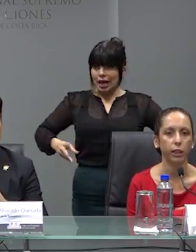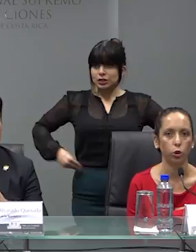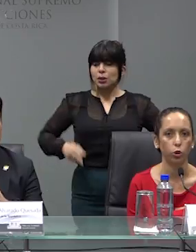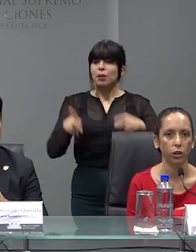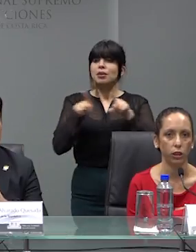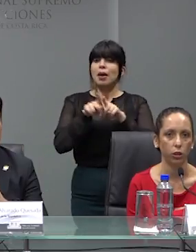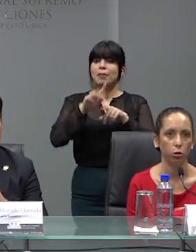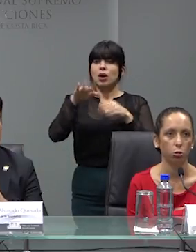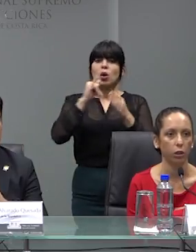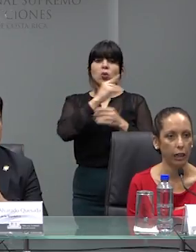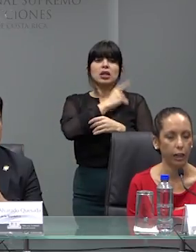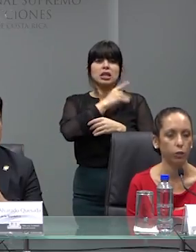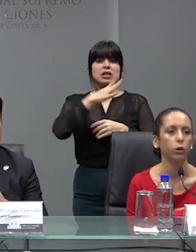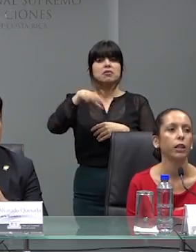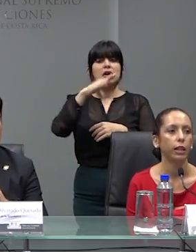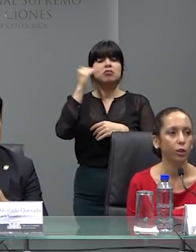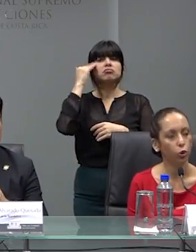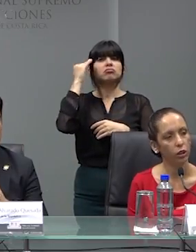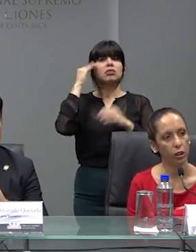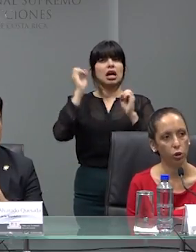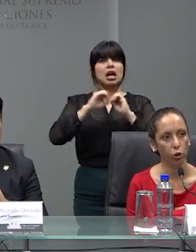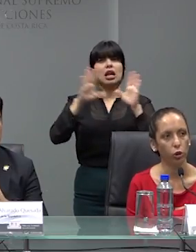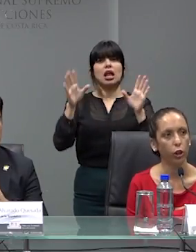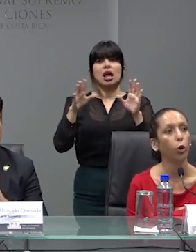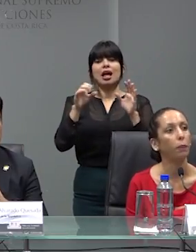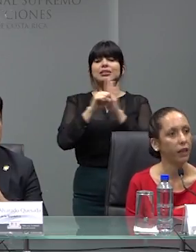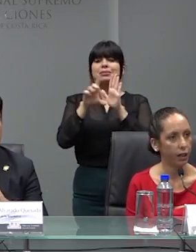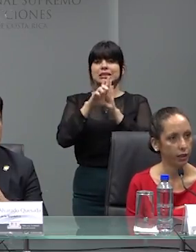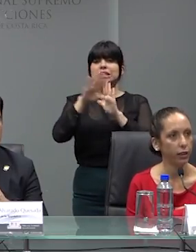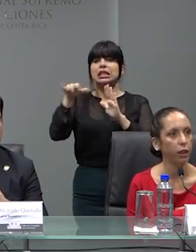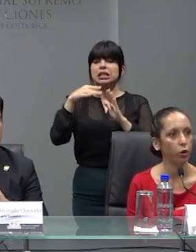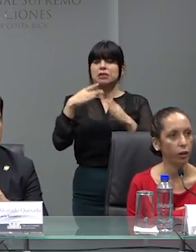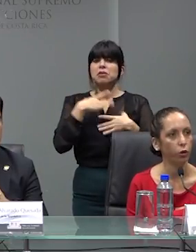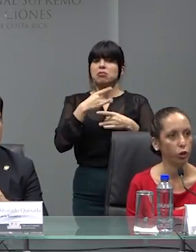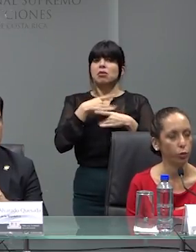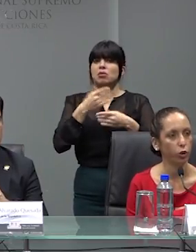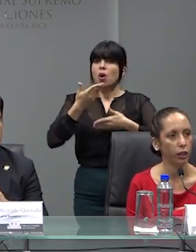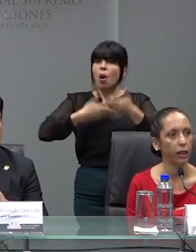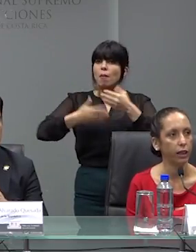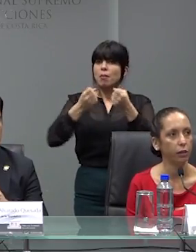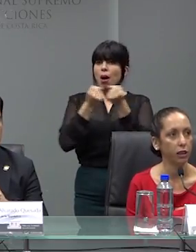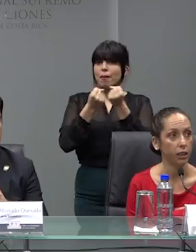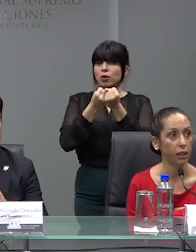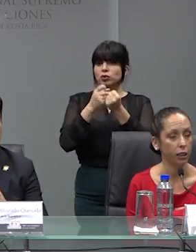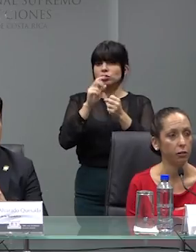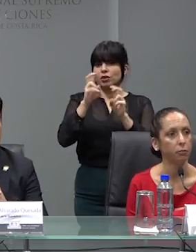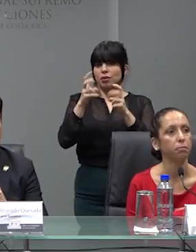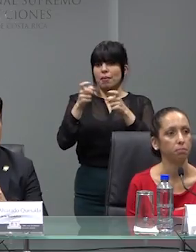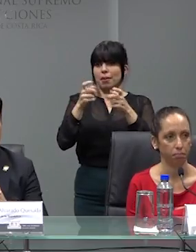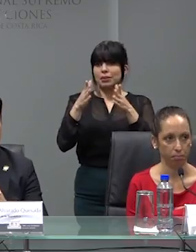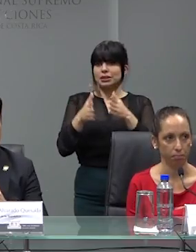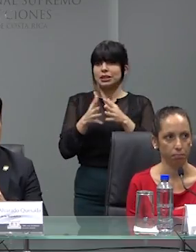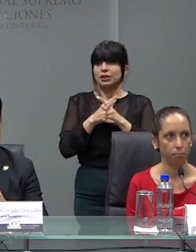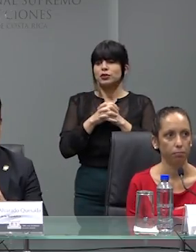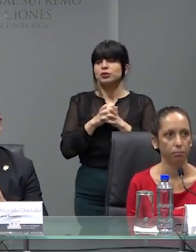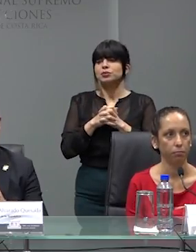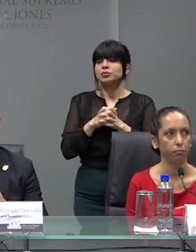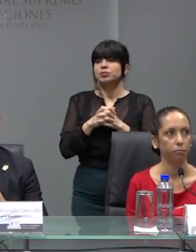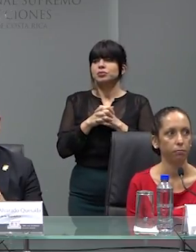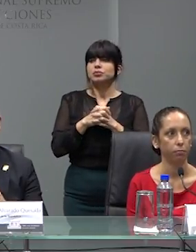sí el directorio ha sido claro en su intención de cooperar desde lo que le corresponde en el área administrativa.